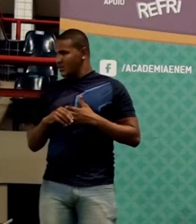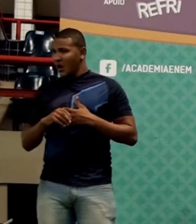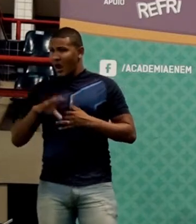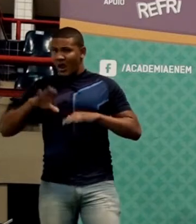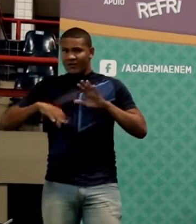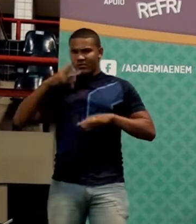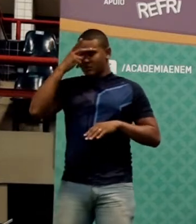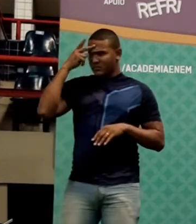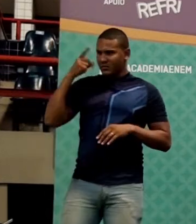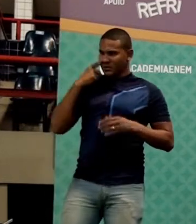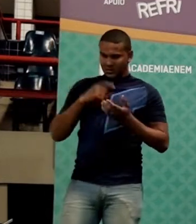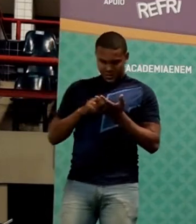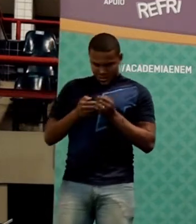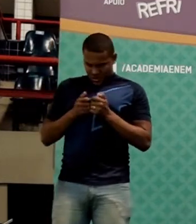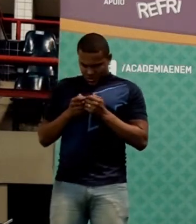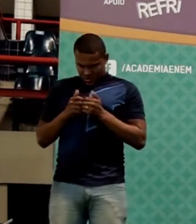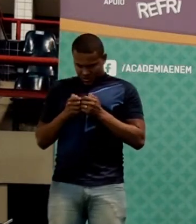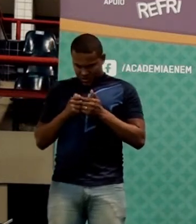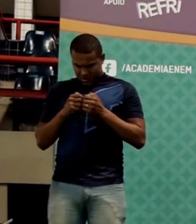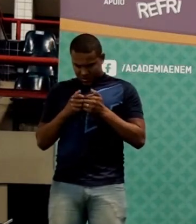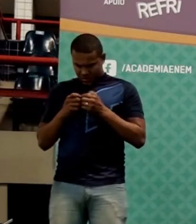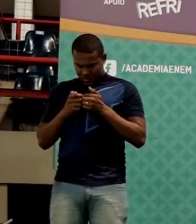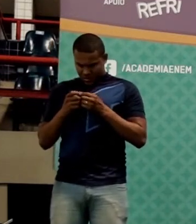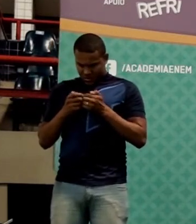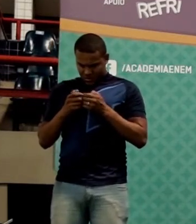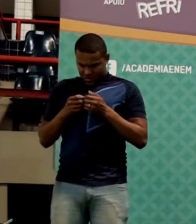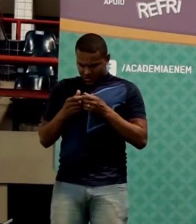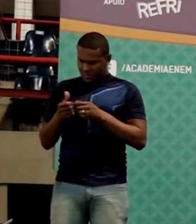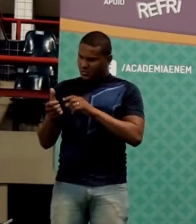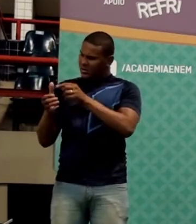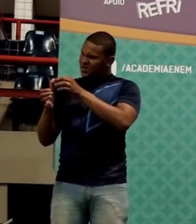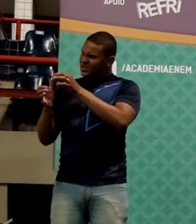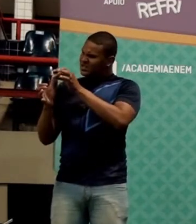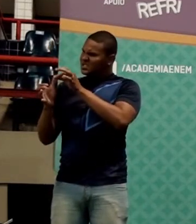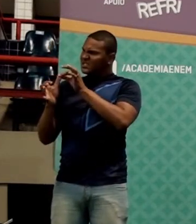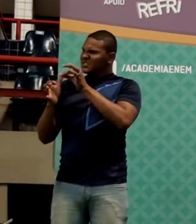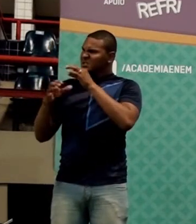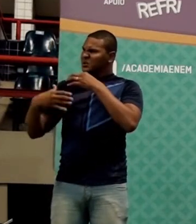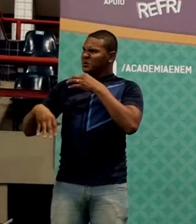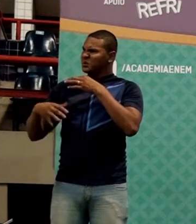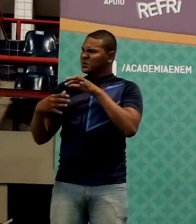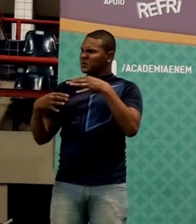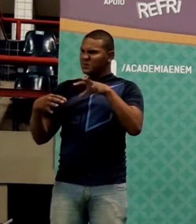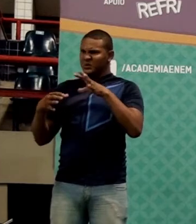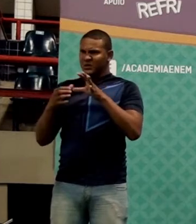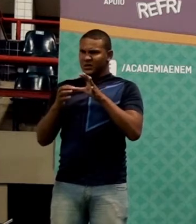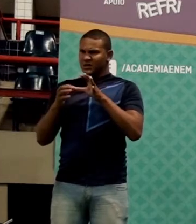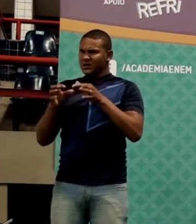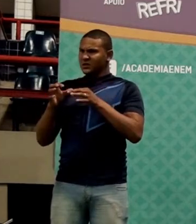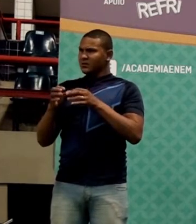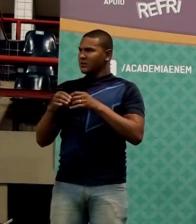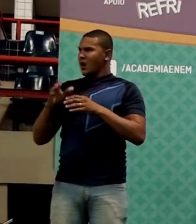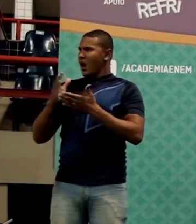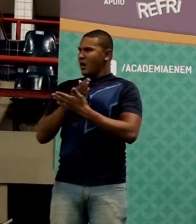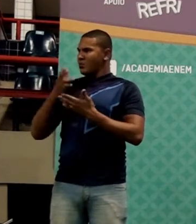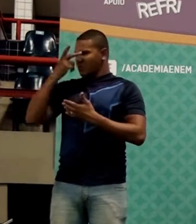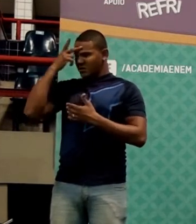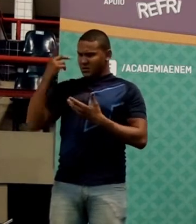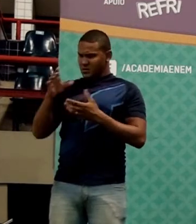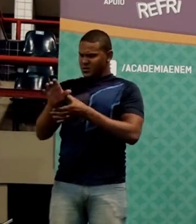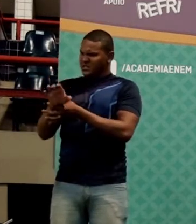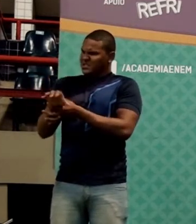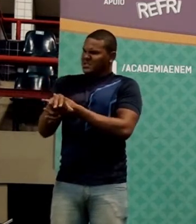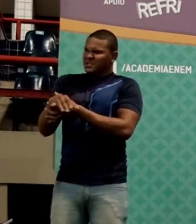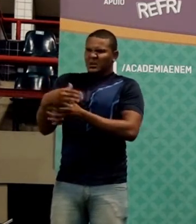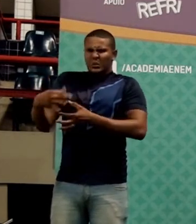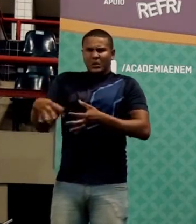no celular digitando, que tem uma hora que você está com o dedão que não aguenta. Tem gente que não mexe mais nem o punho. Diz, ai